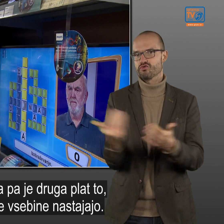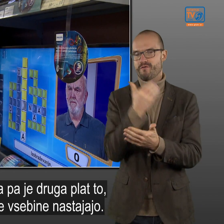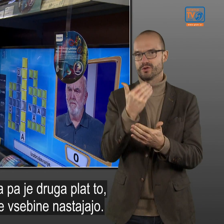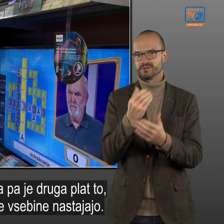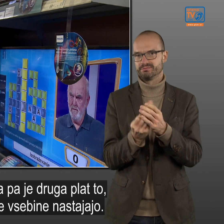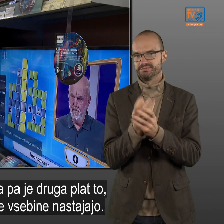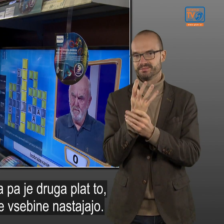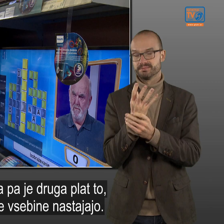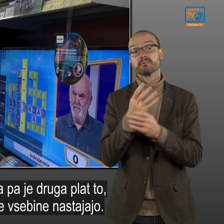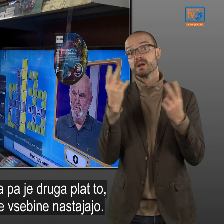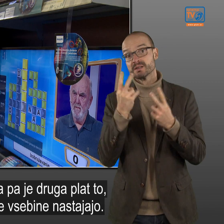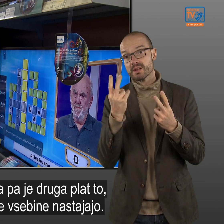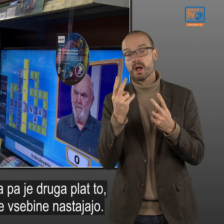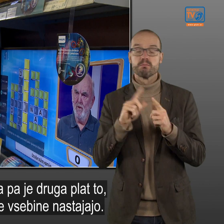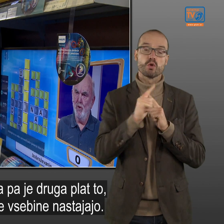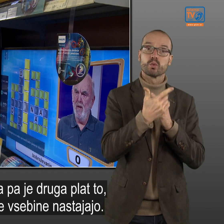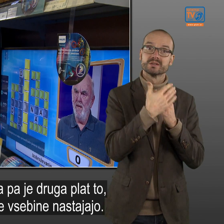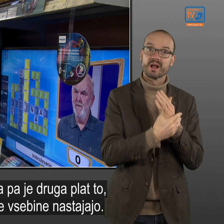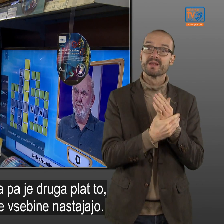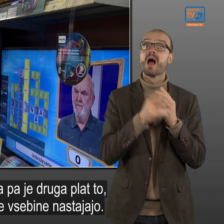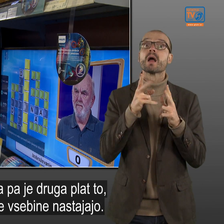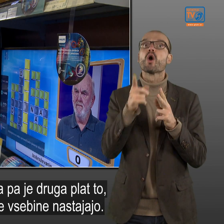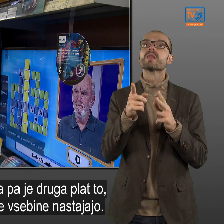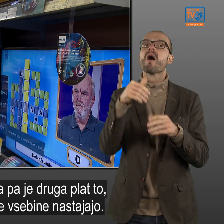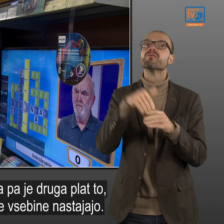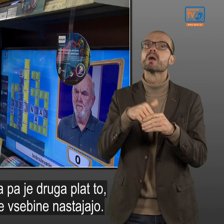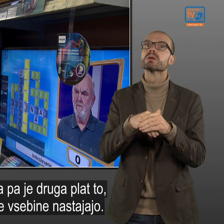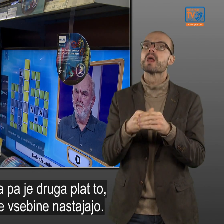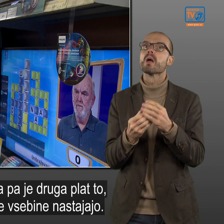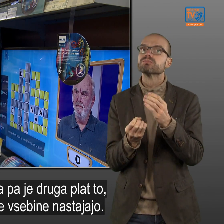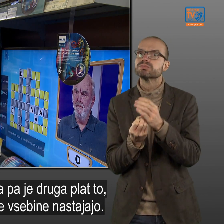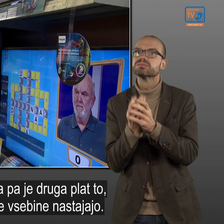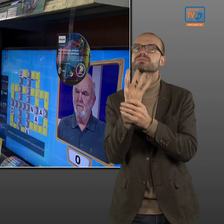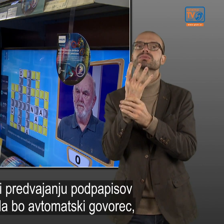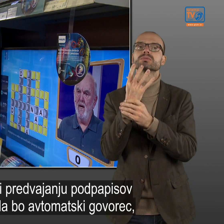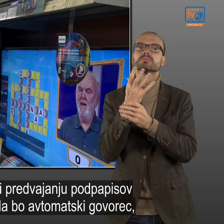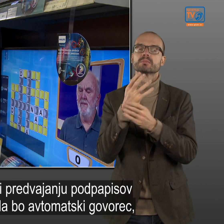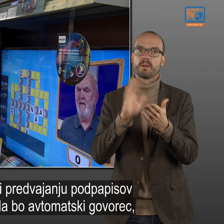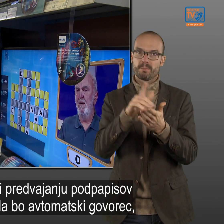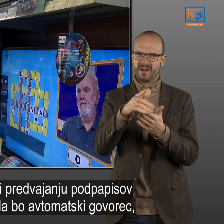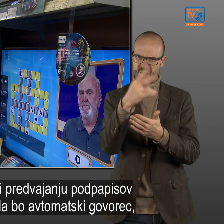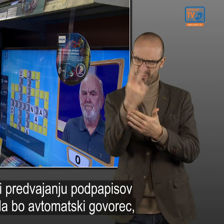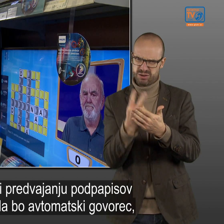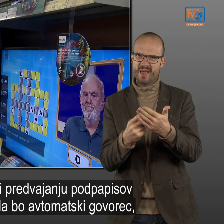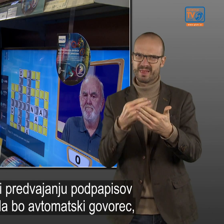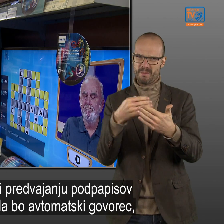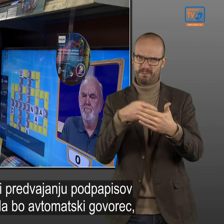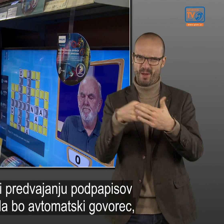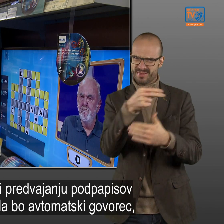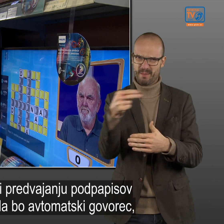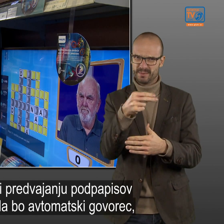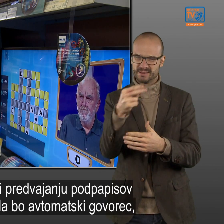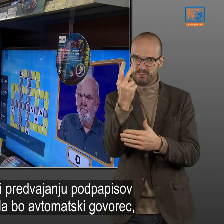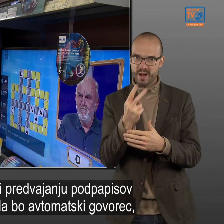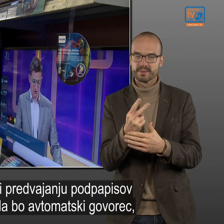uvajali. Seveda je pa druga plat ta, kako te vsebine nastajajo. Predvsem pri branju podnapisov računamo,